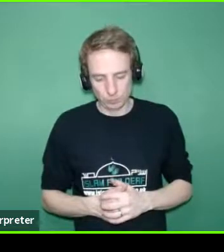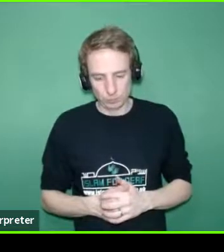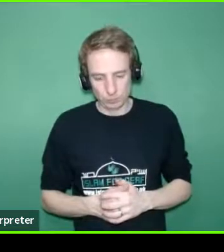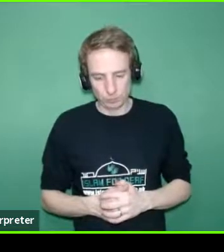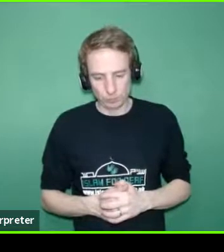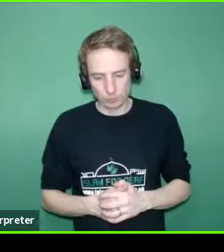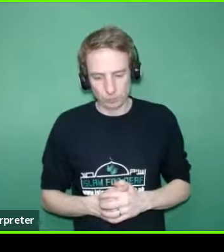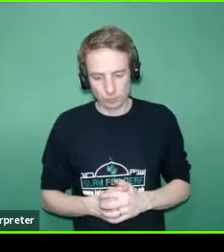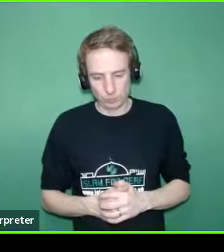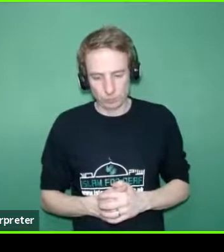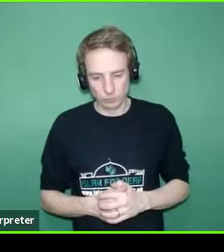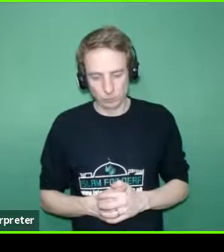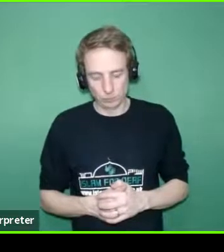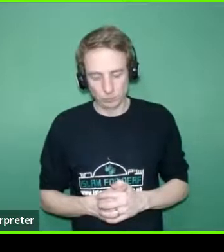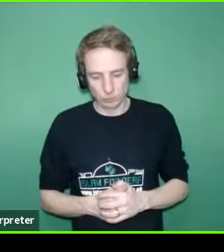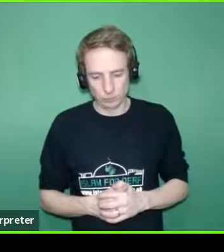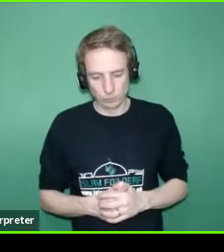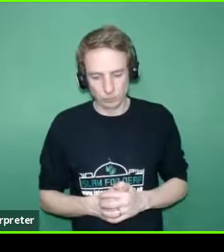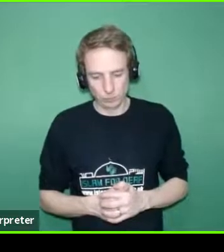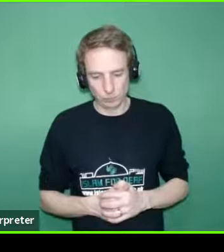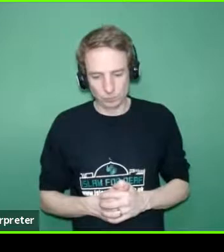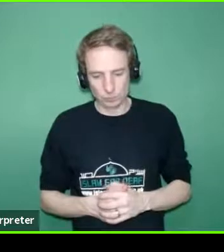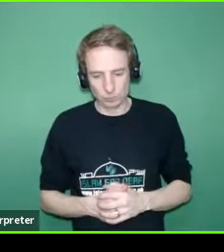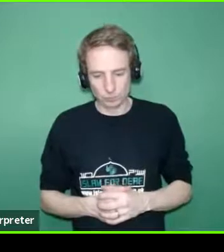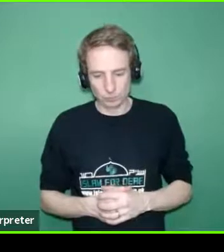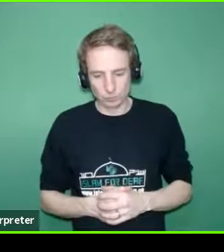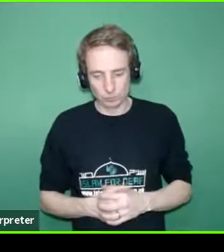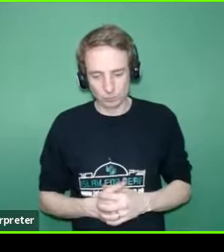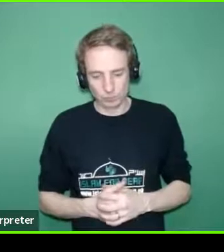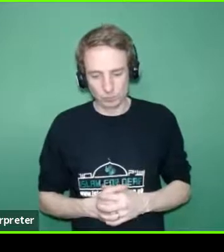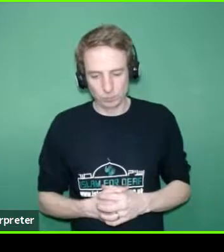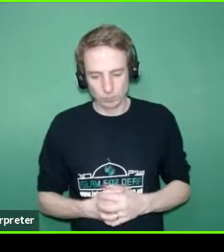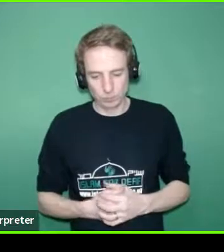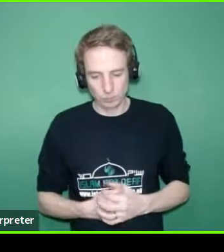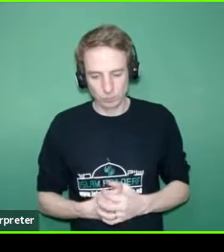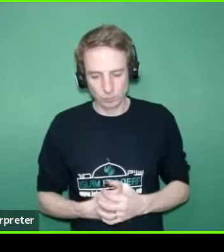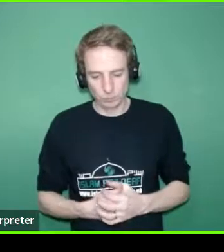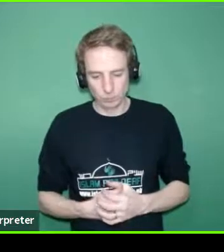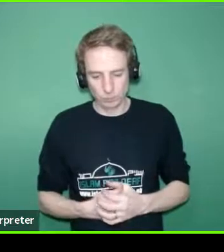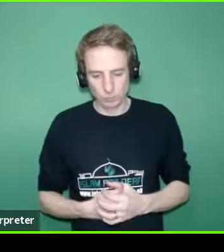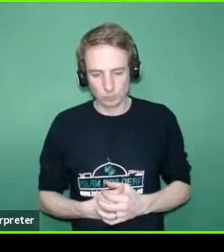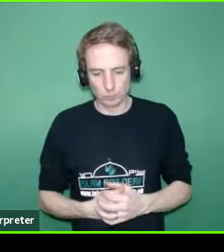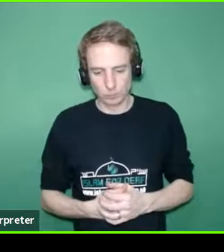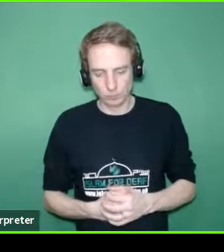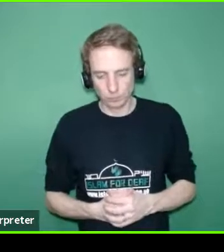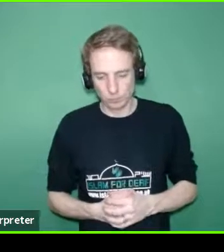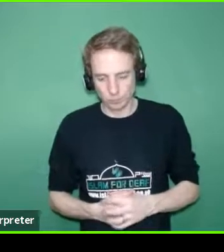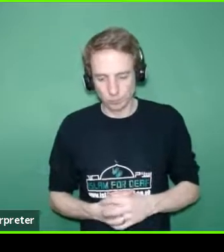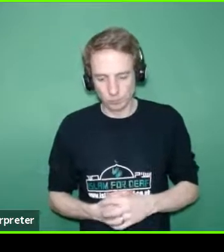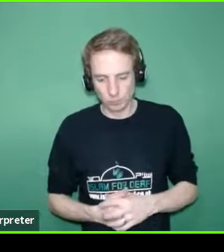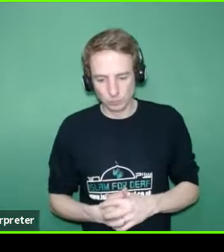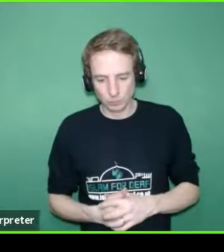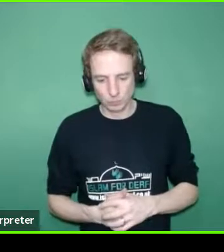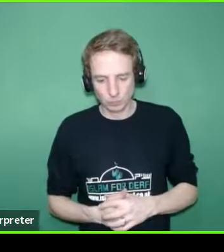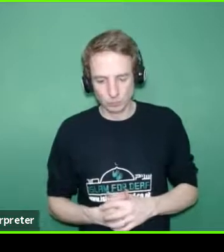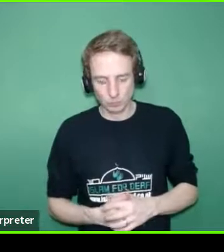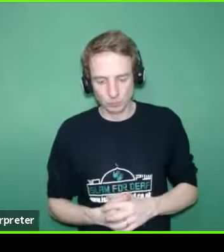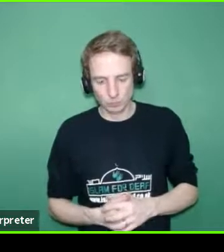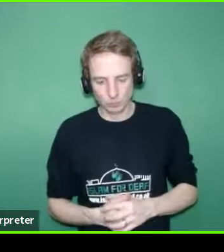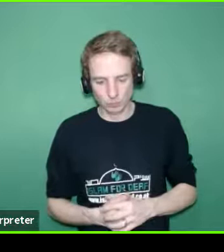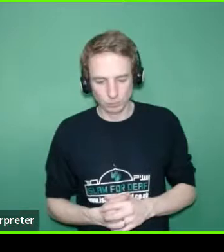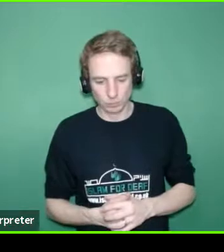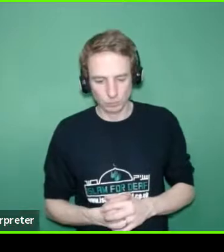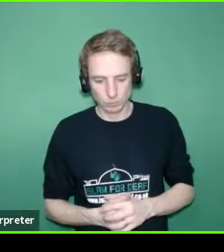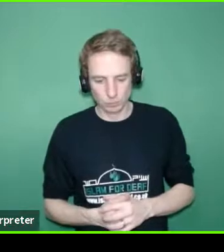ولذلك لما كان رجب بهذه المنزلة جعل الناس له أعمال ليس يصح فيها شيء، كما